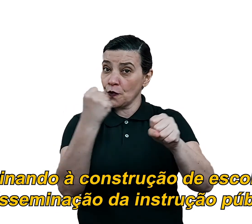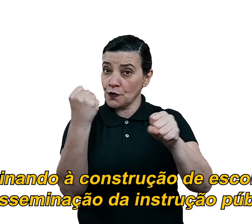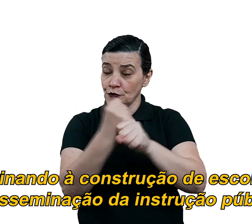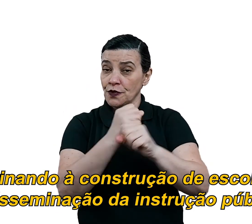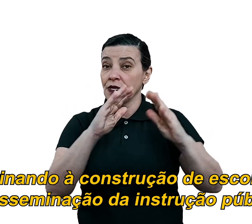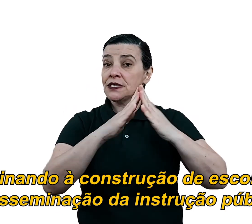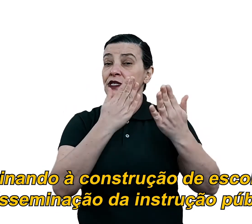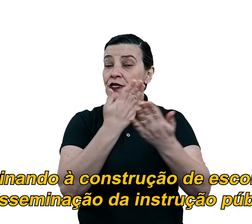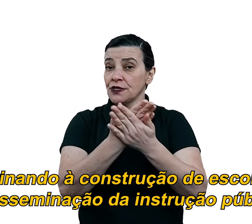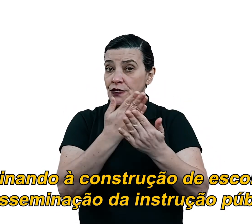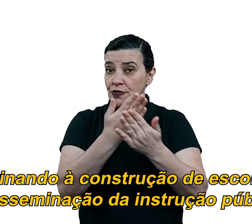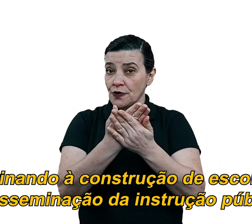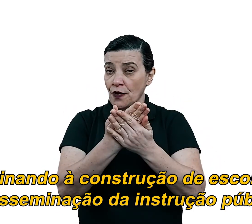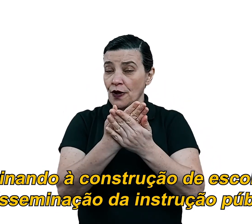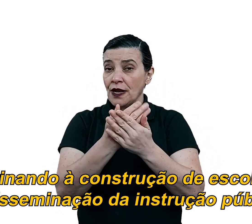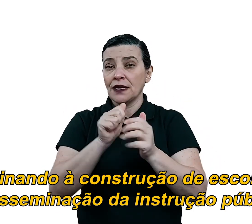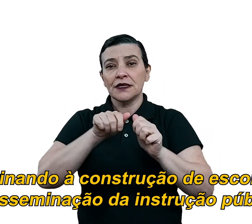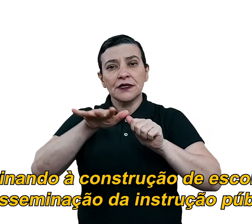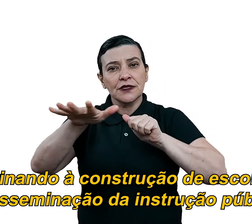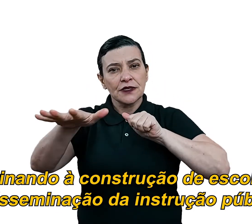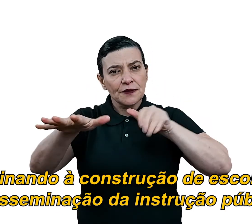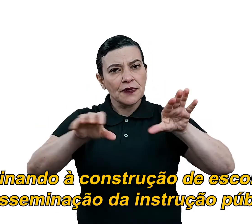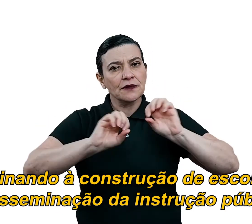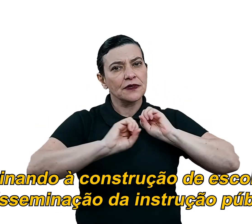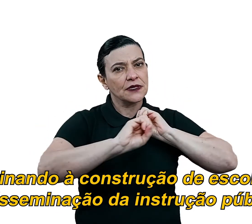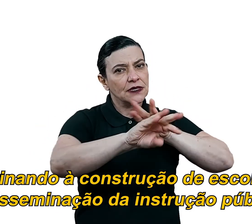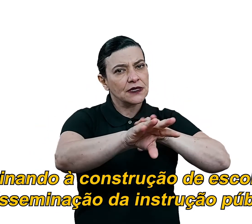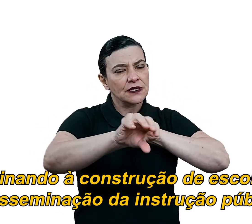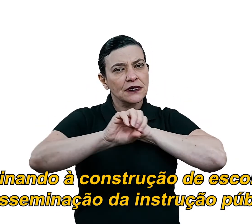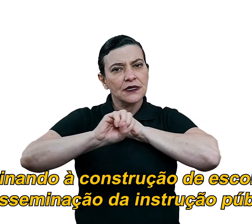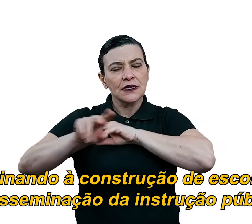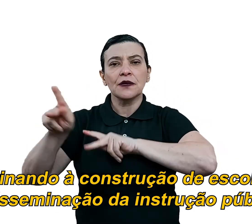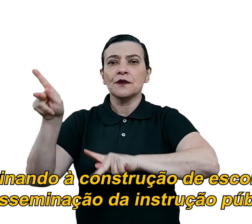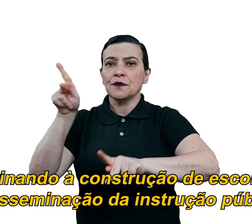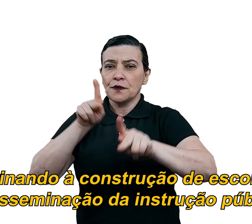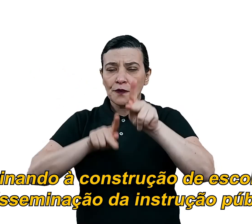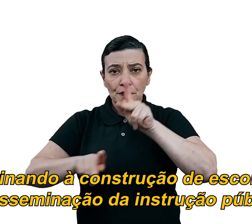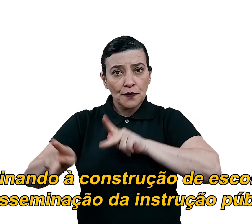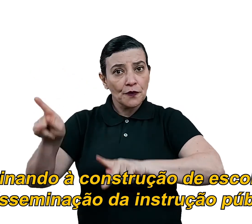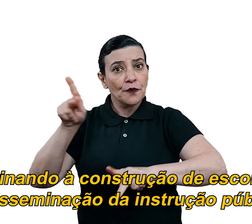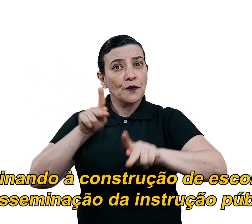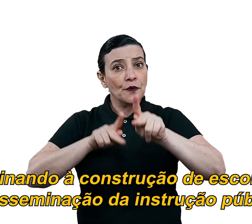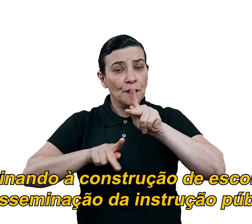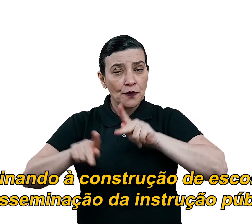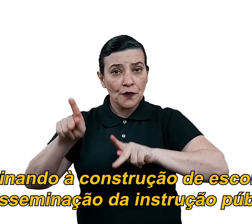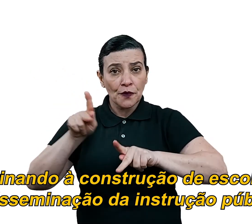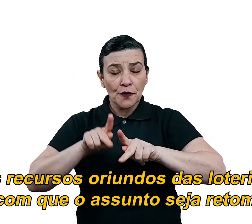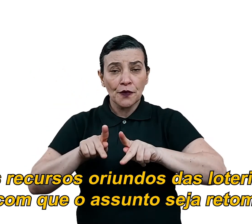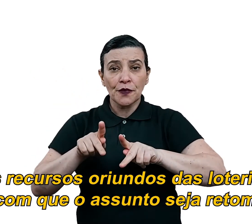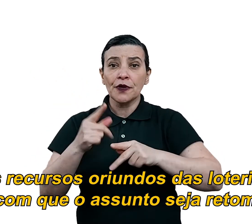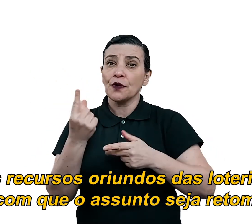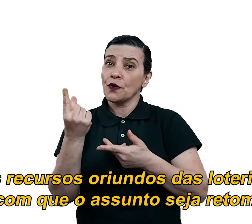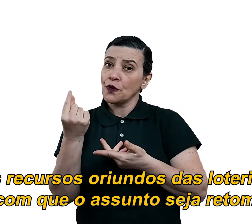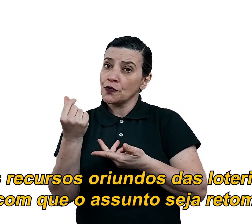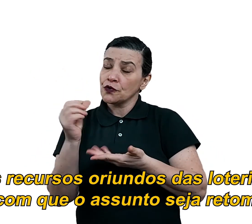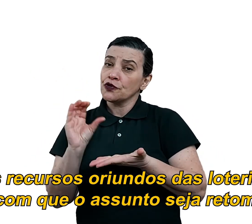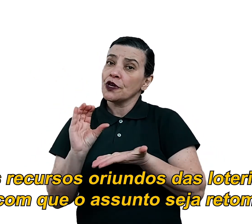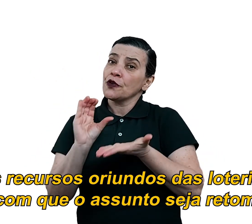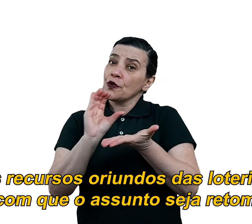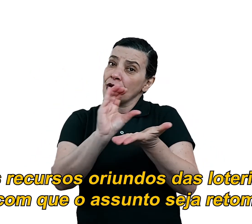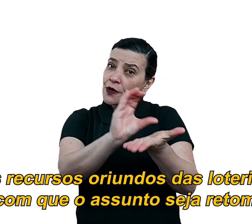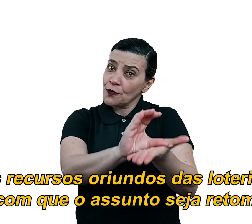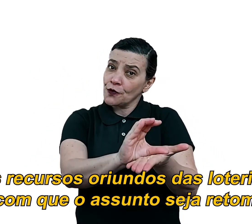a construção de escolas e a disseminação da instrução pública, os